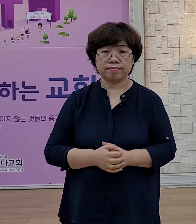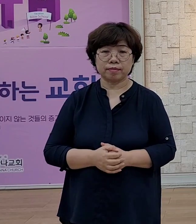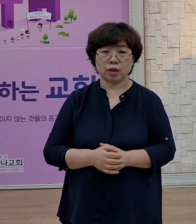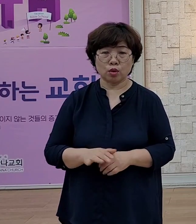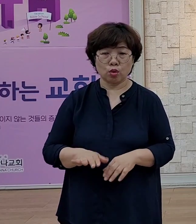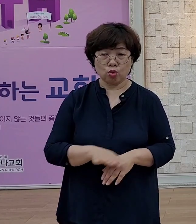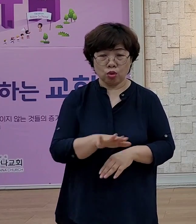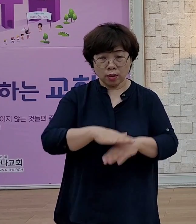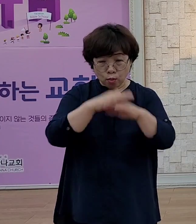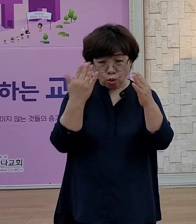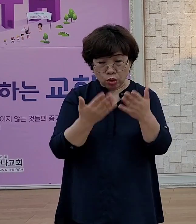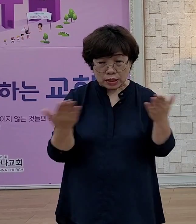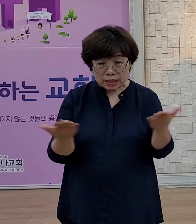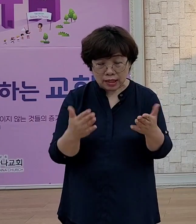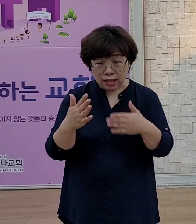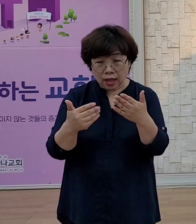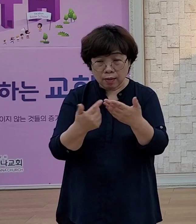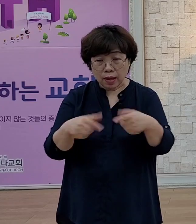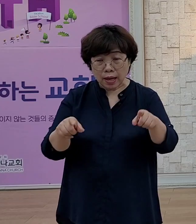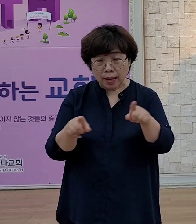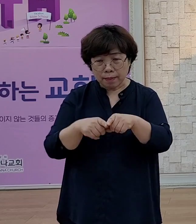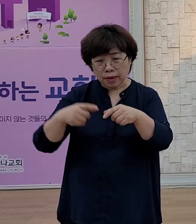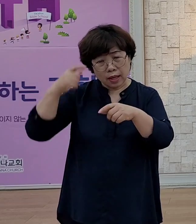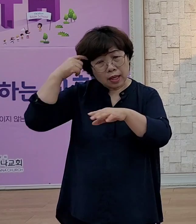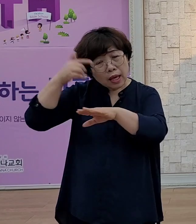우리의 모든 일을 하나님과 함께 계획하세요.